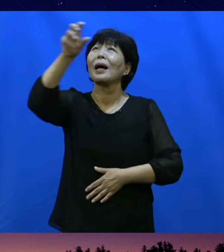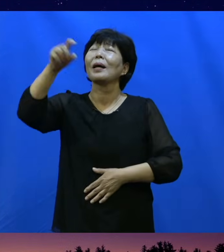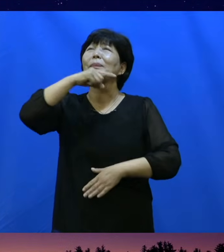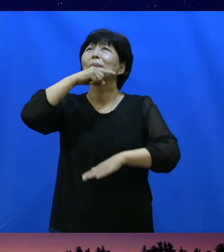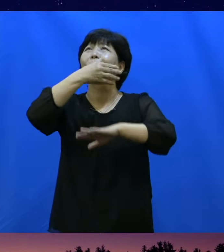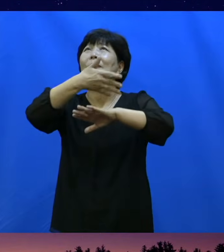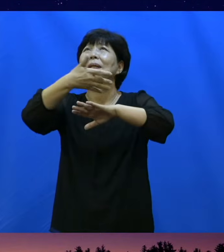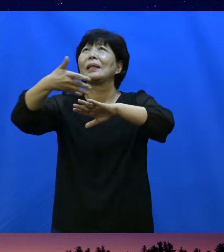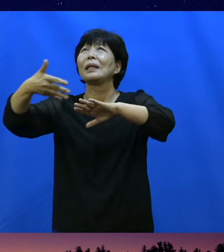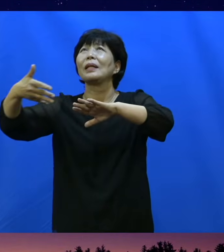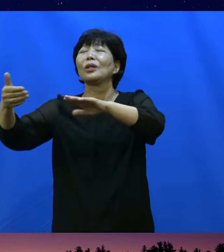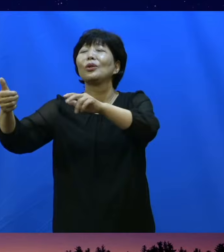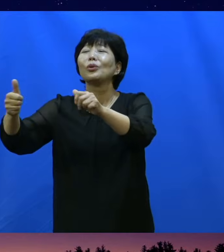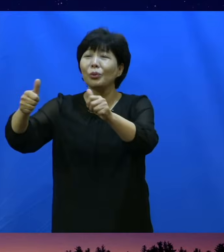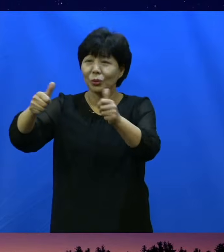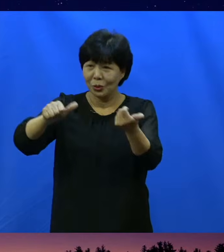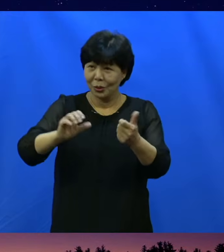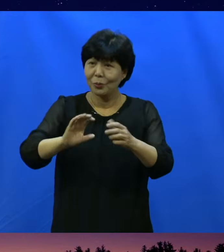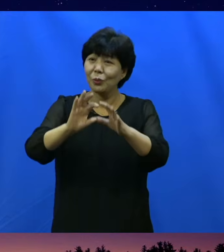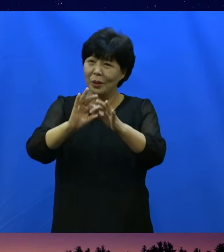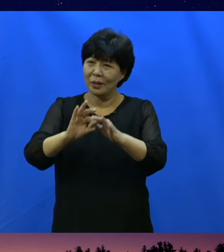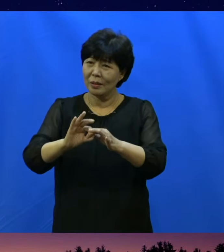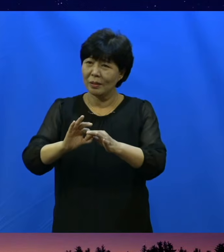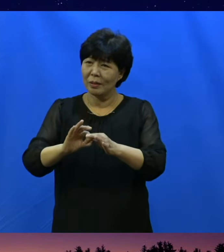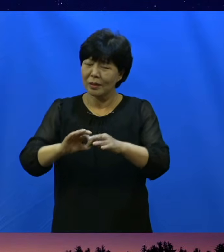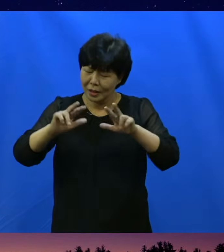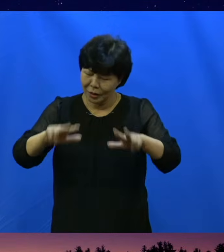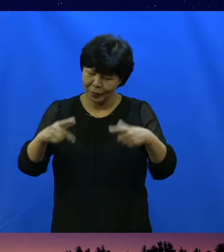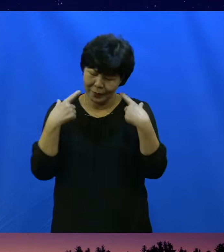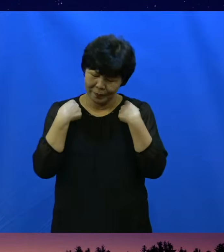그분은 지금도 우리를 위해 중보하고 계시는 것입니다.